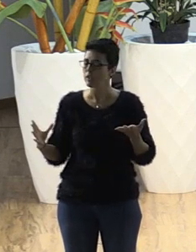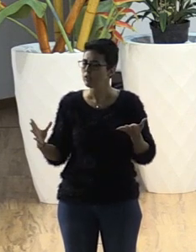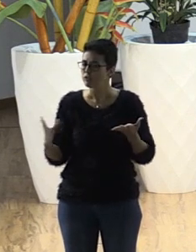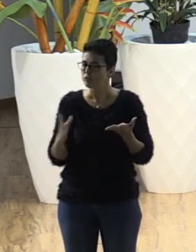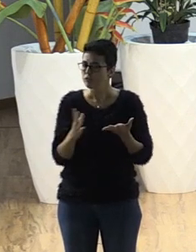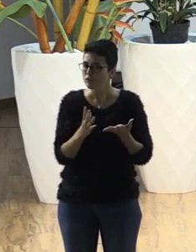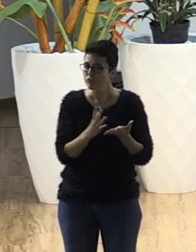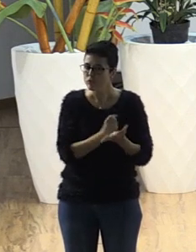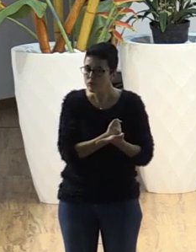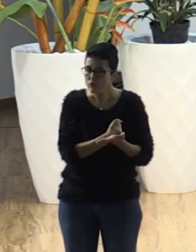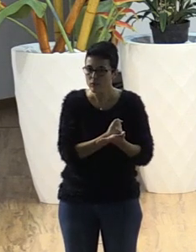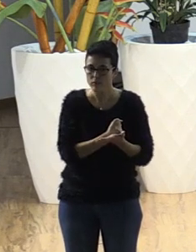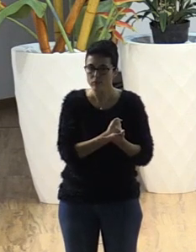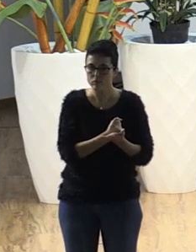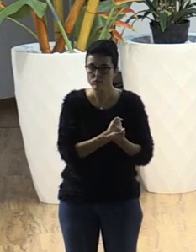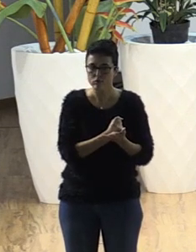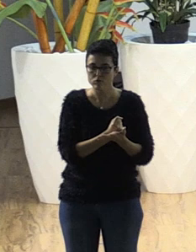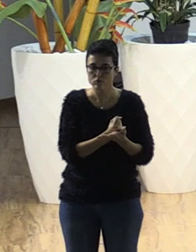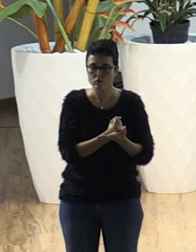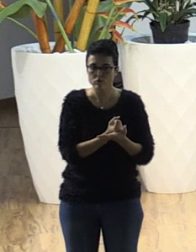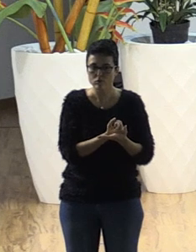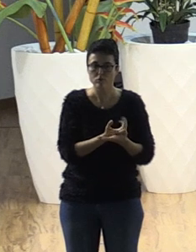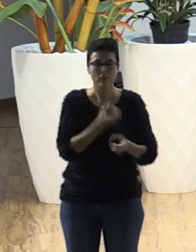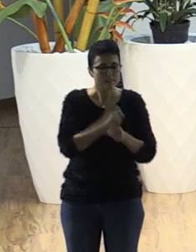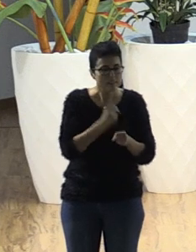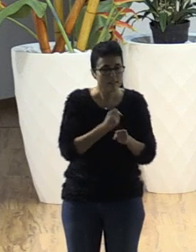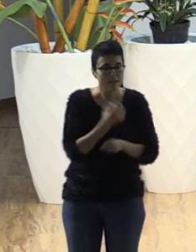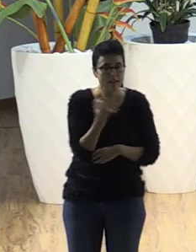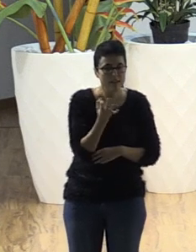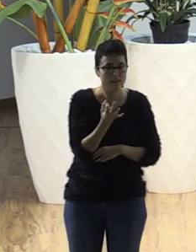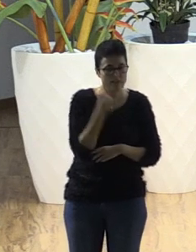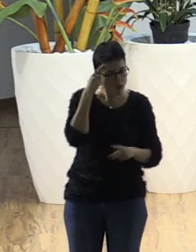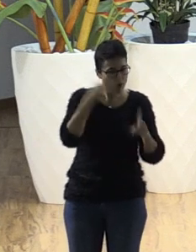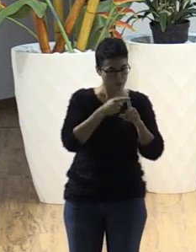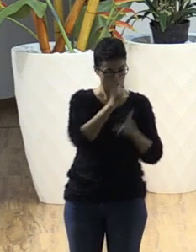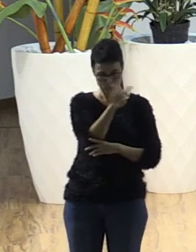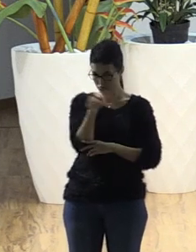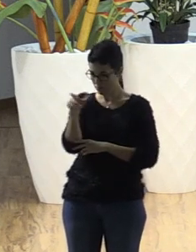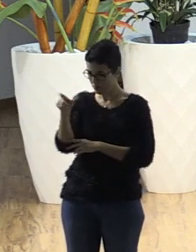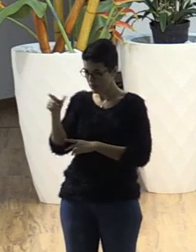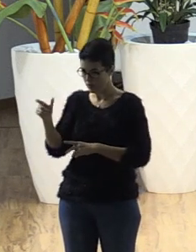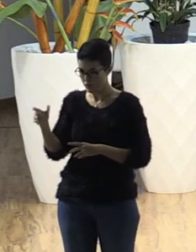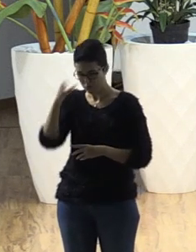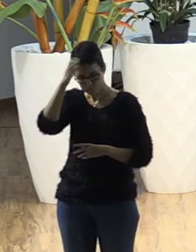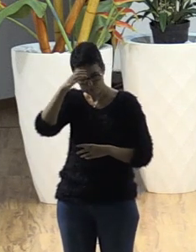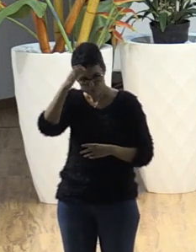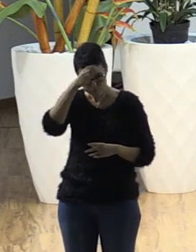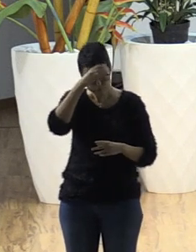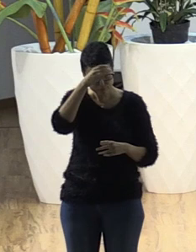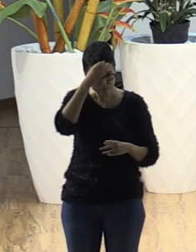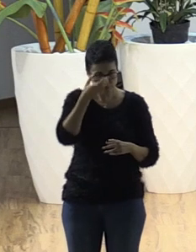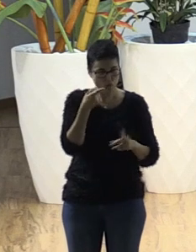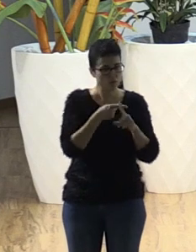Todos tenemos que contribuir a que las personas puedan usar este conocimiento,